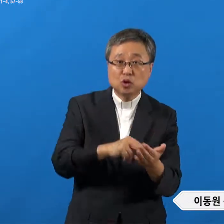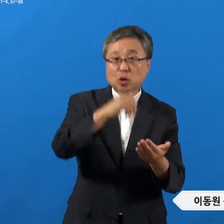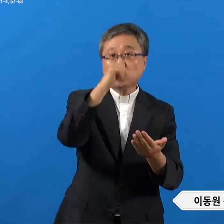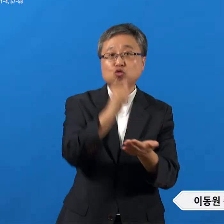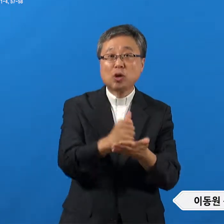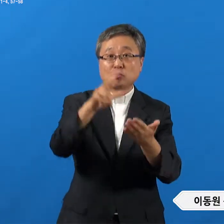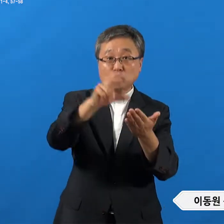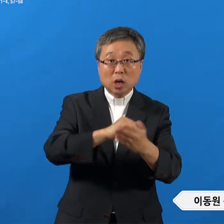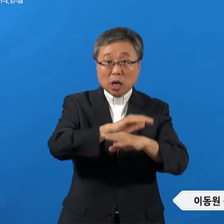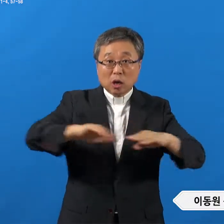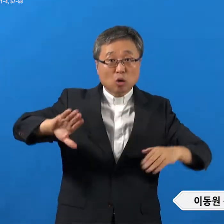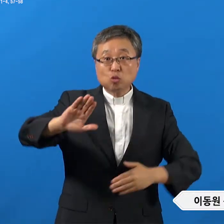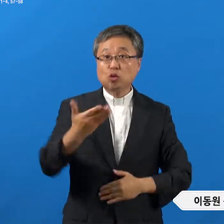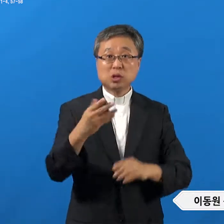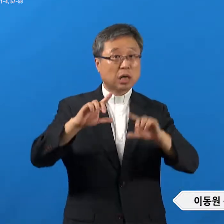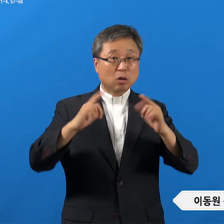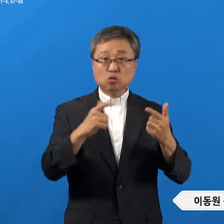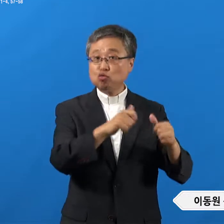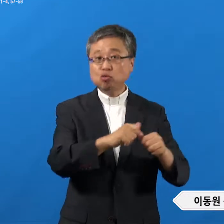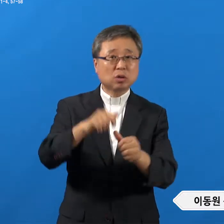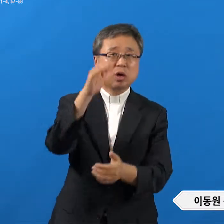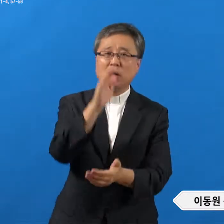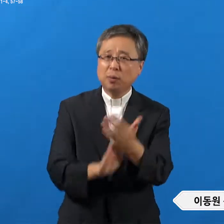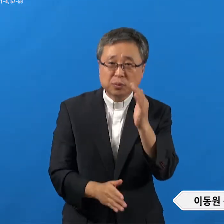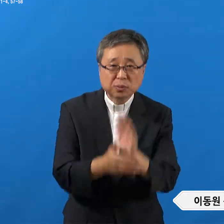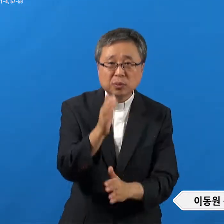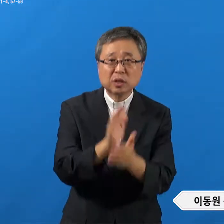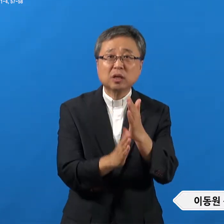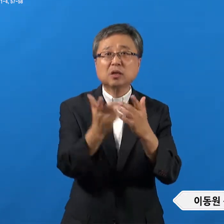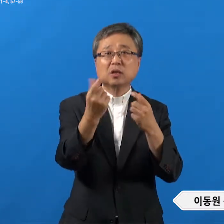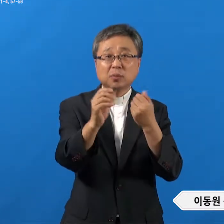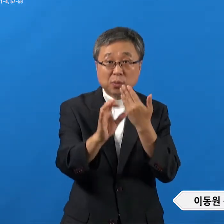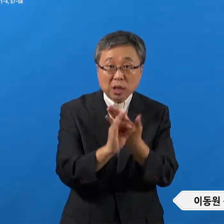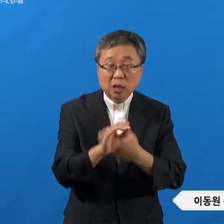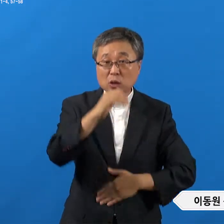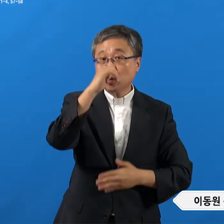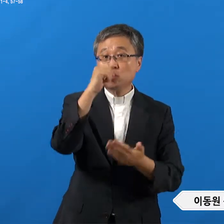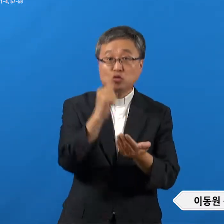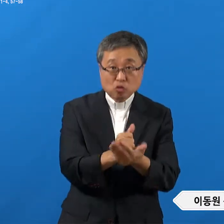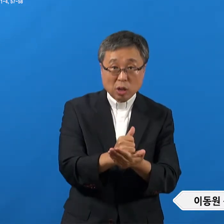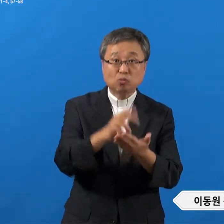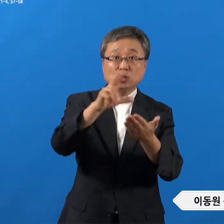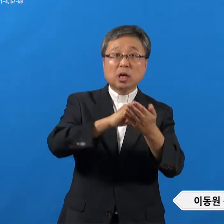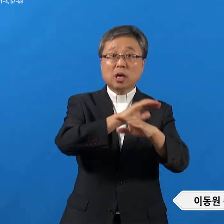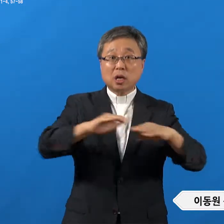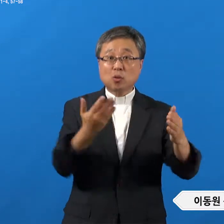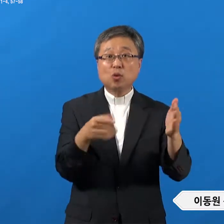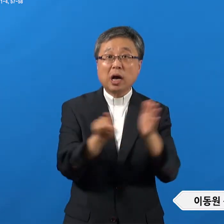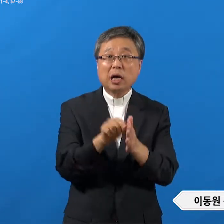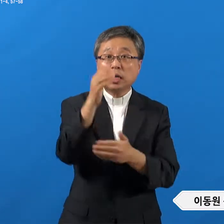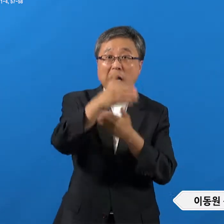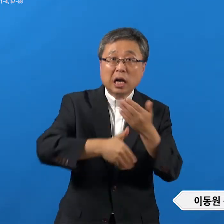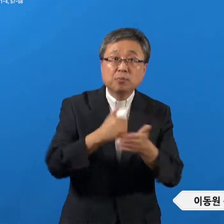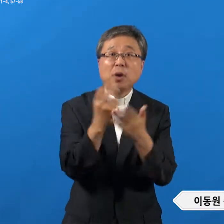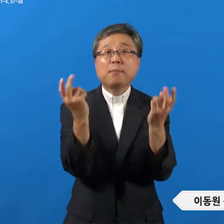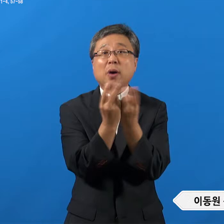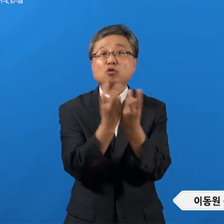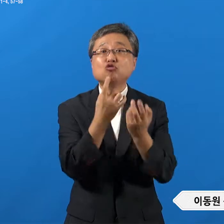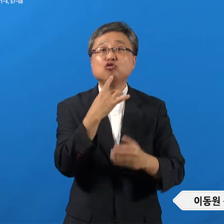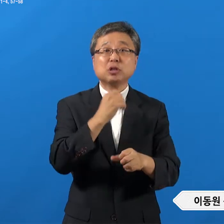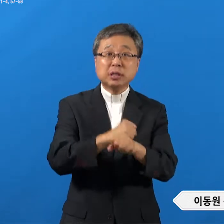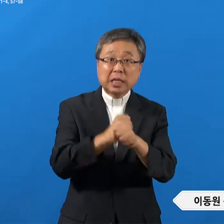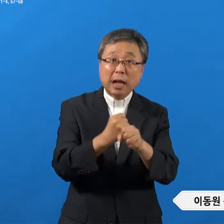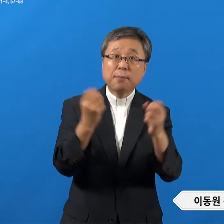죄 문제가 해결되지 않고는 구원은 없습니다. 그런데 이 죄 문제를 위한 하나님의 처방, 유일한